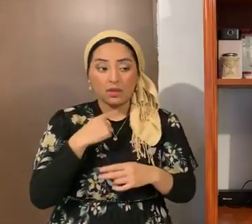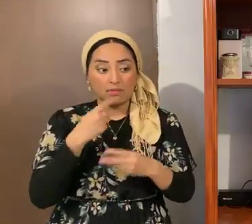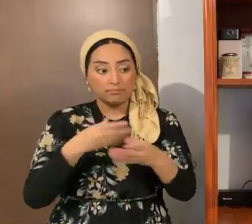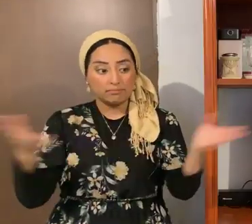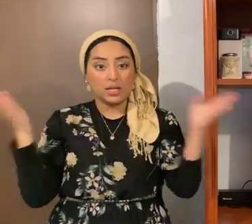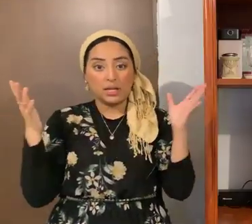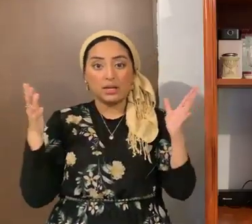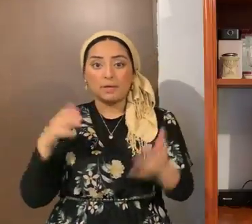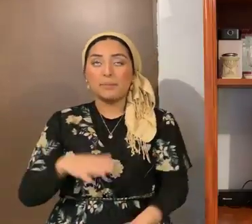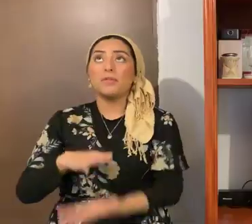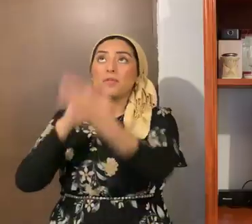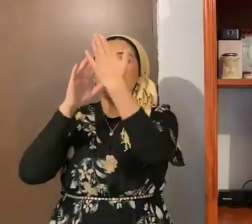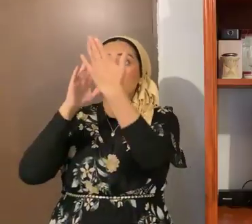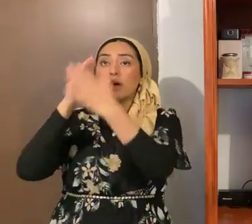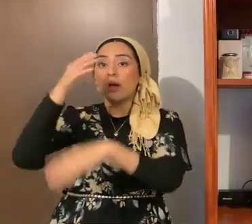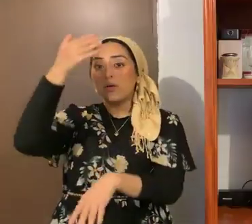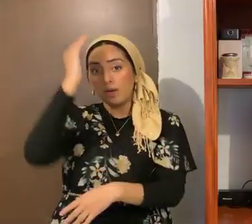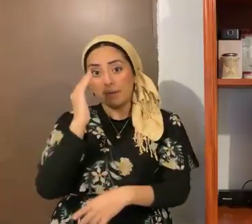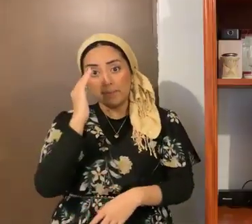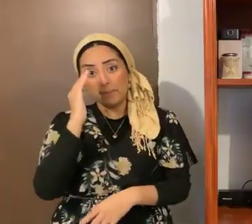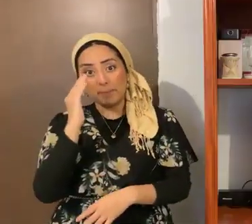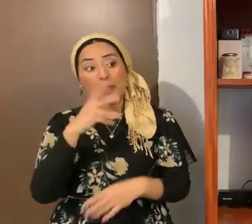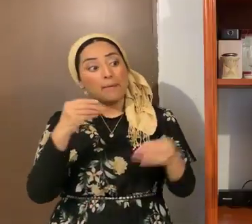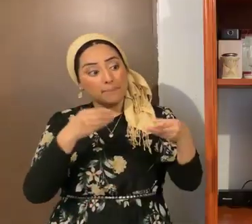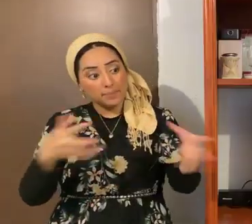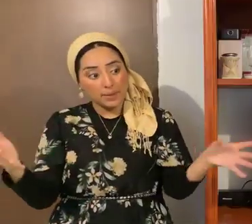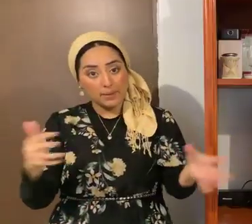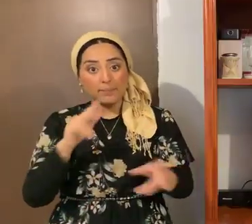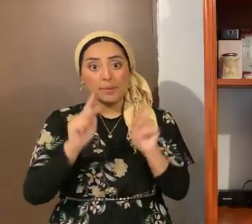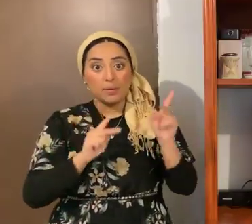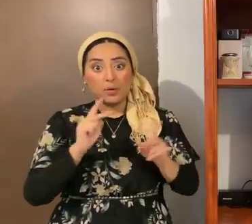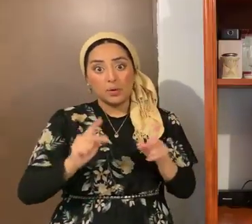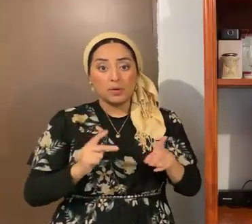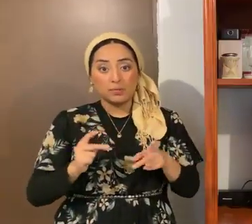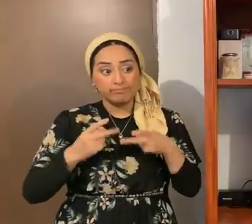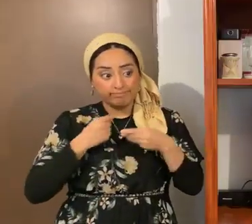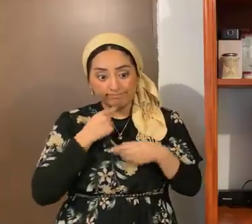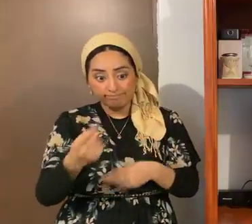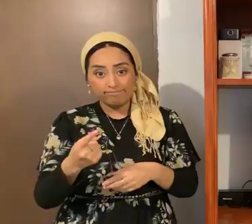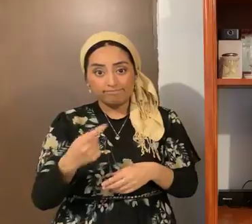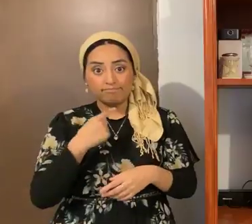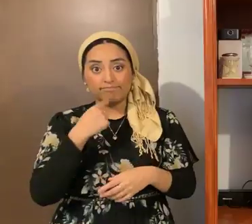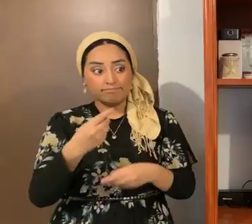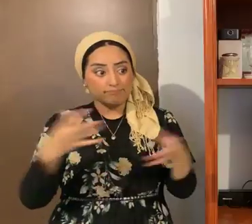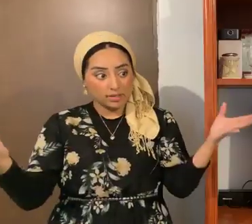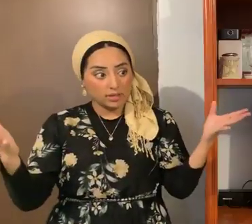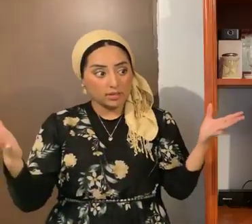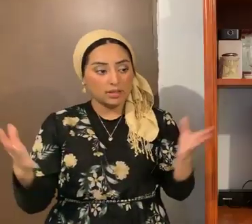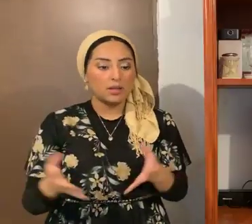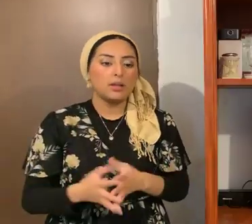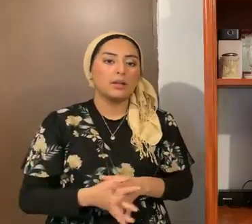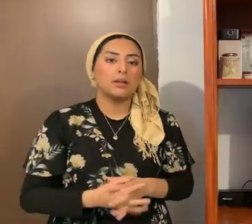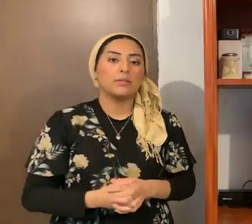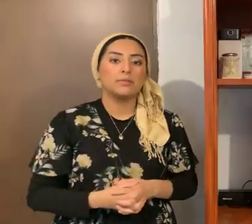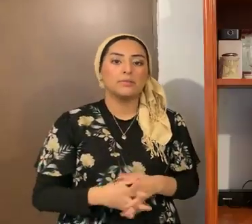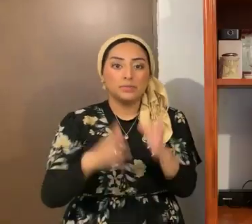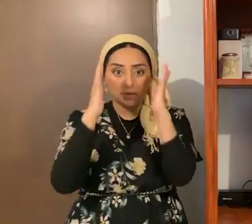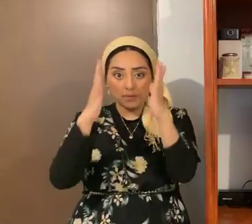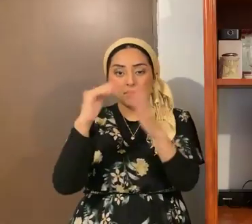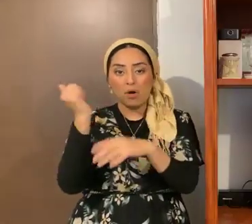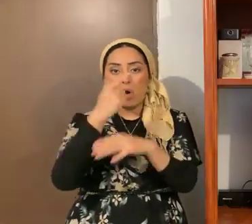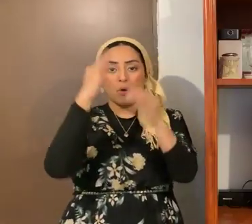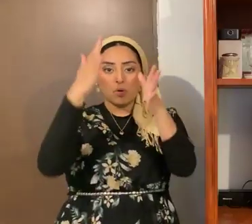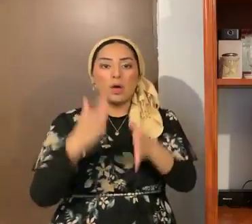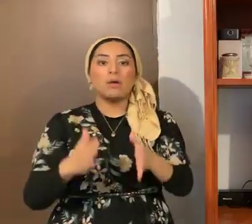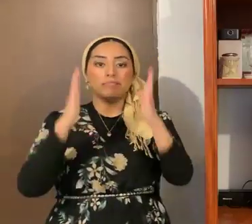declararon ante Elohim y ante el pueblo. Esto es muy importante, amada Keilah, amados Roim, pongan